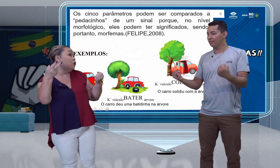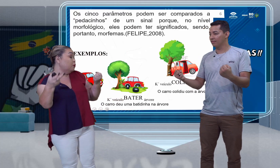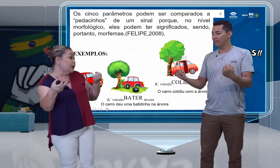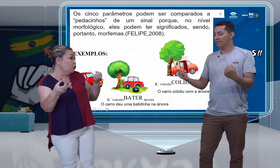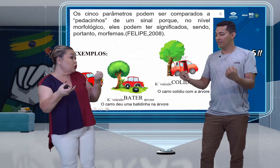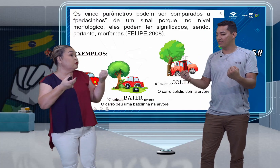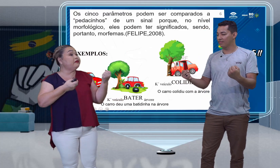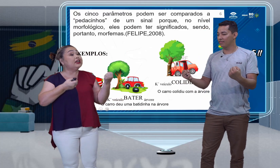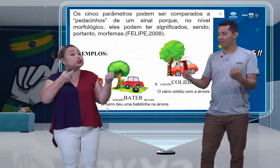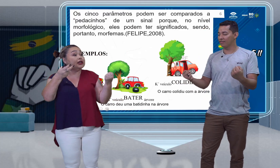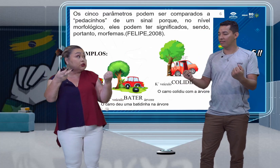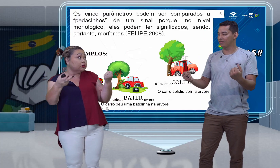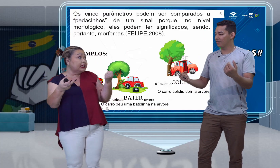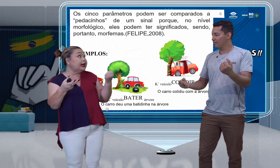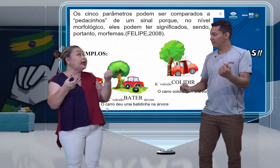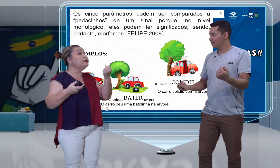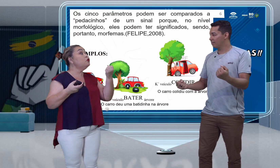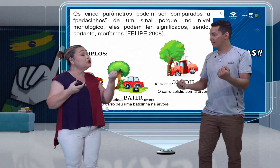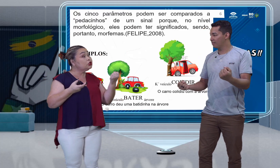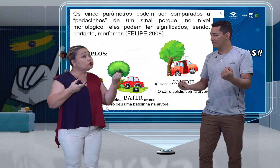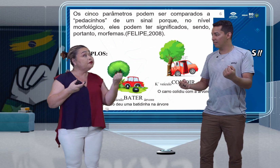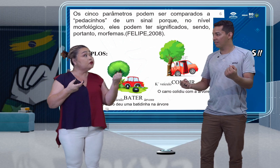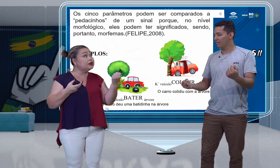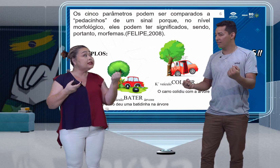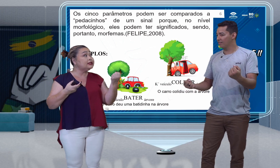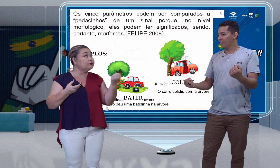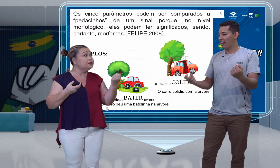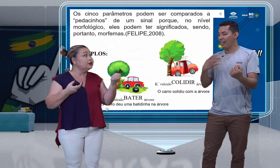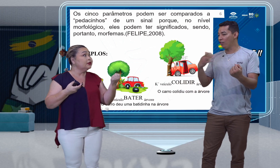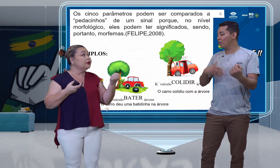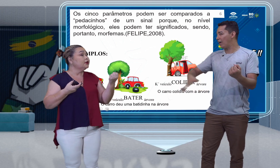alguma coisa ou vai estacionar, ele muda de configuração. Ah, não sai